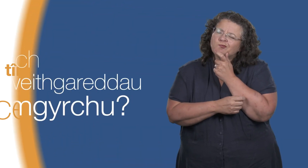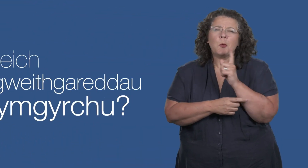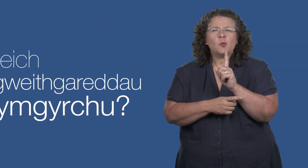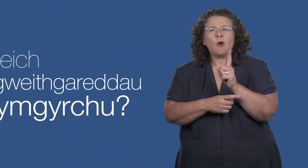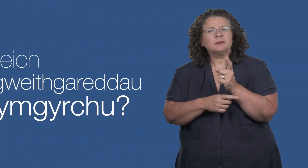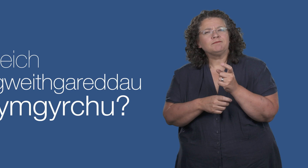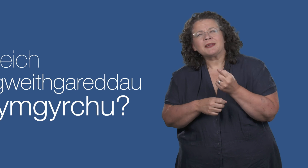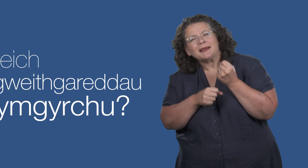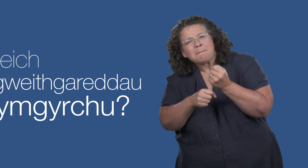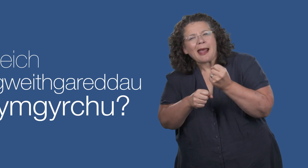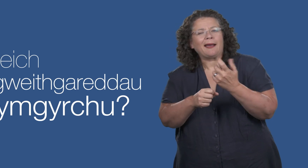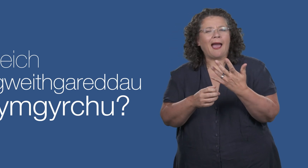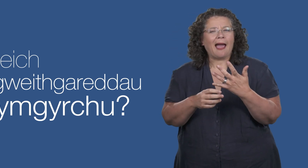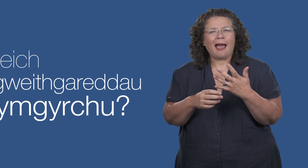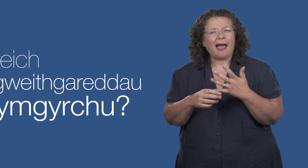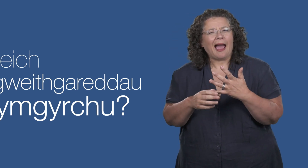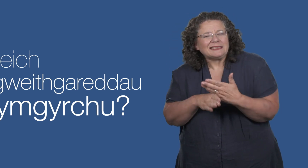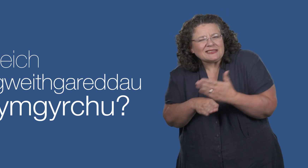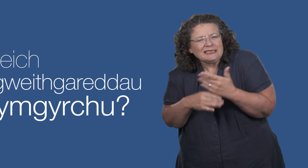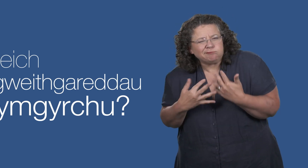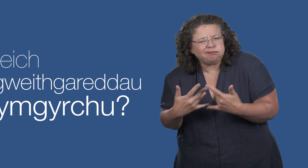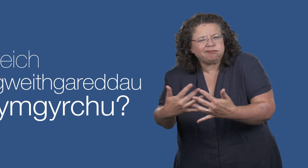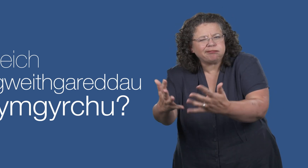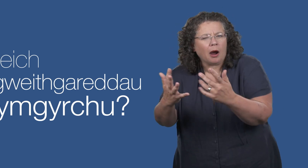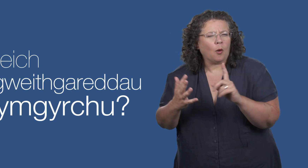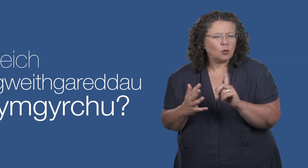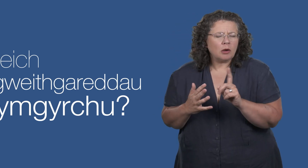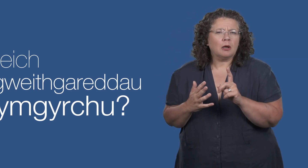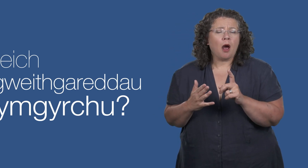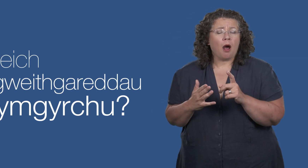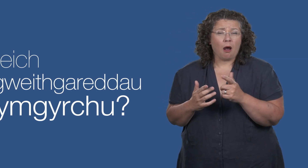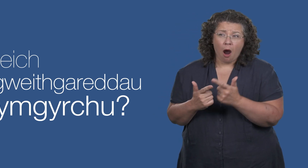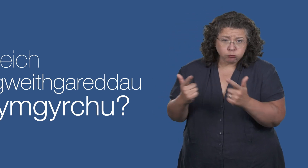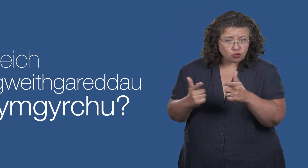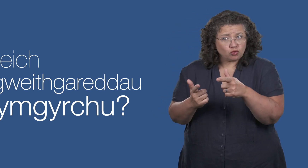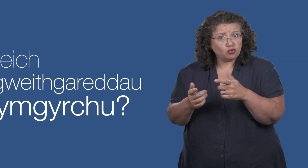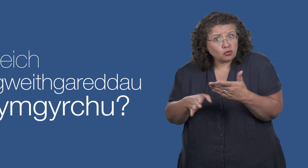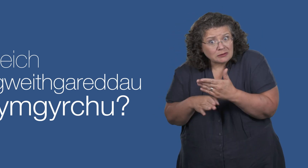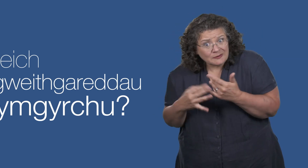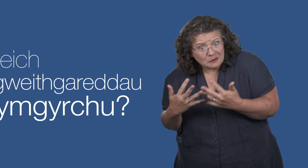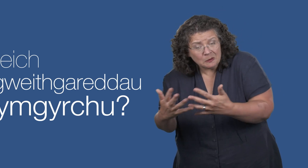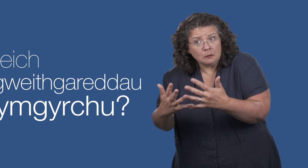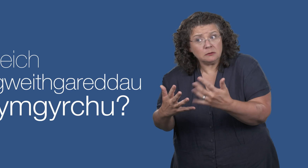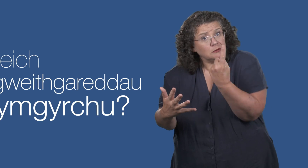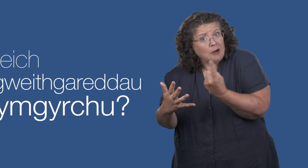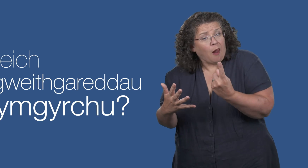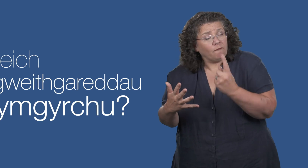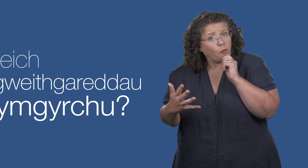Pa weithgareddau ymgyrchu y byddwch chi'n ymgymryd â hwy, a faint o'r gweithgareddau hynny ydych chi'n disgwyl ei gwneud